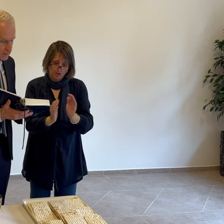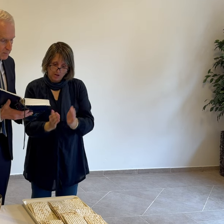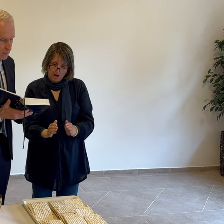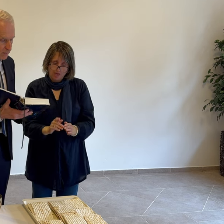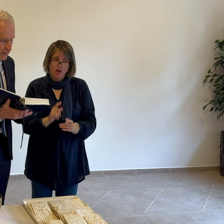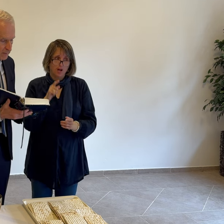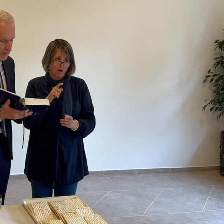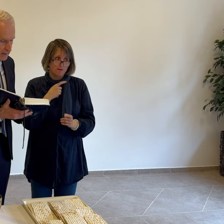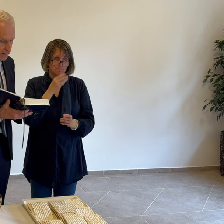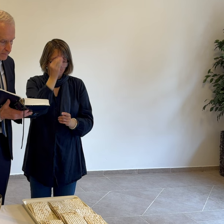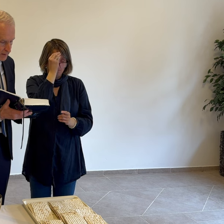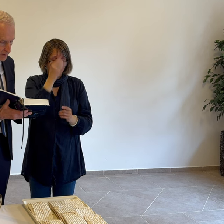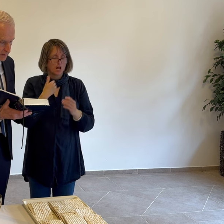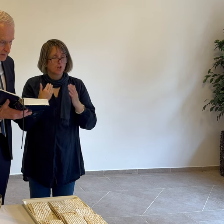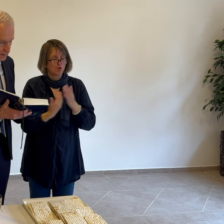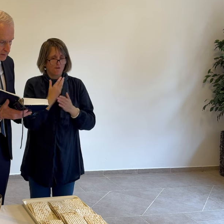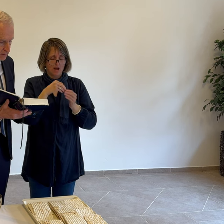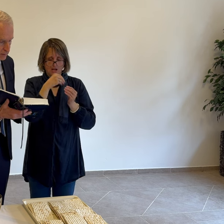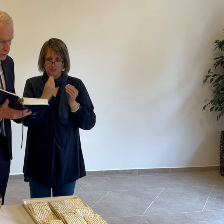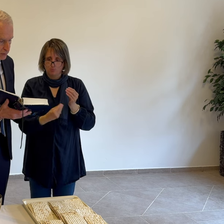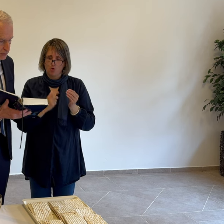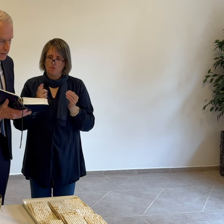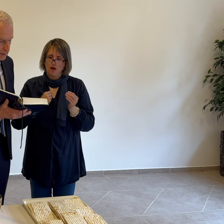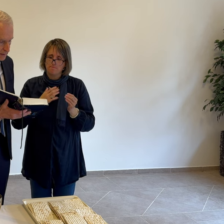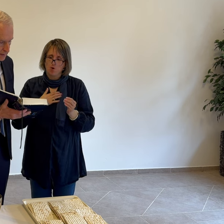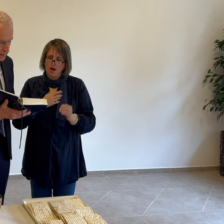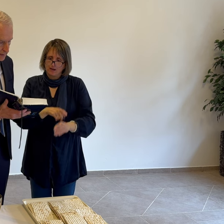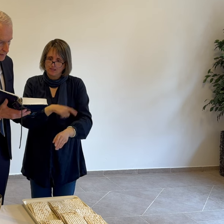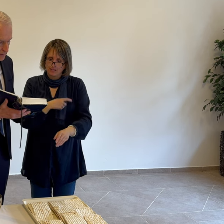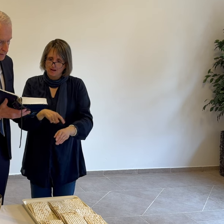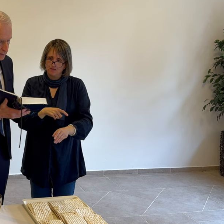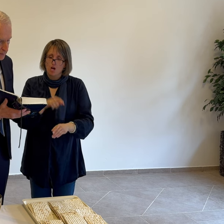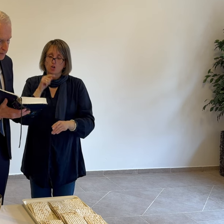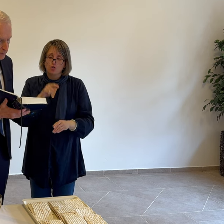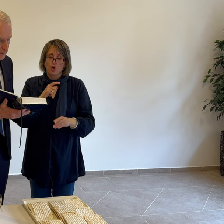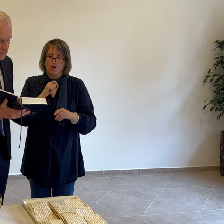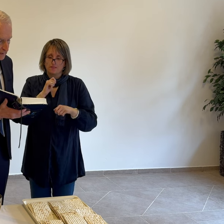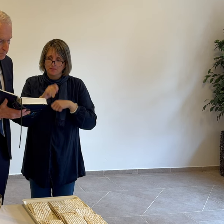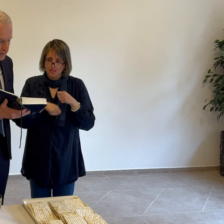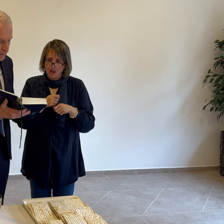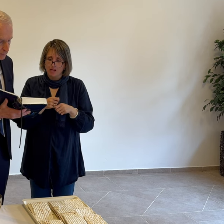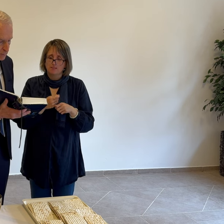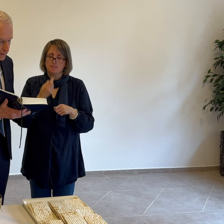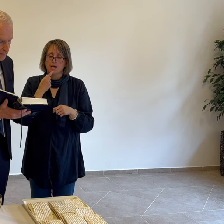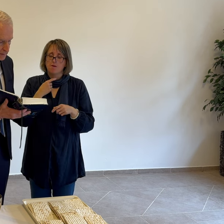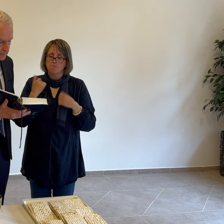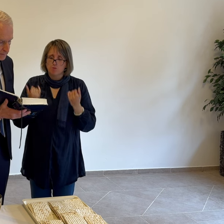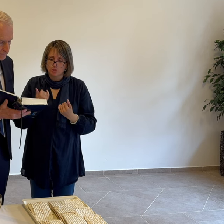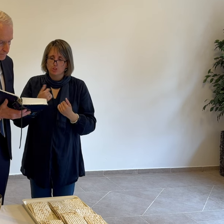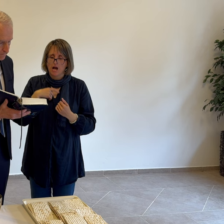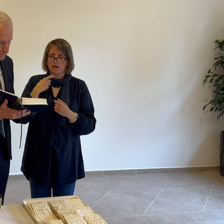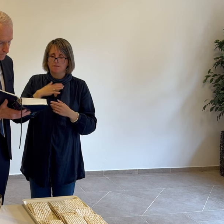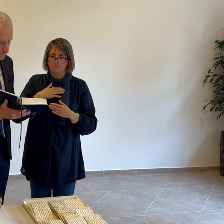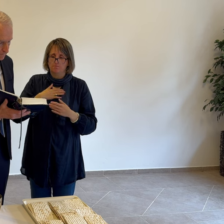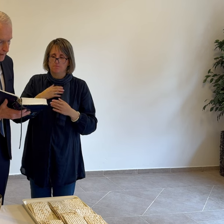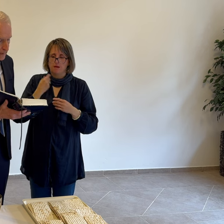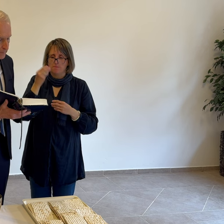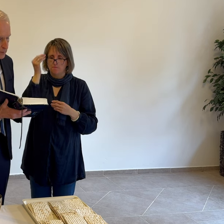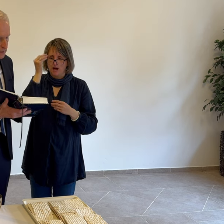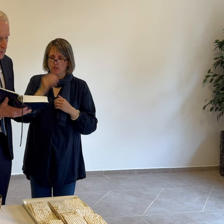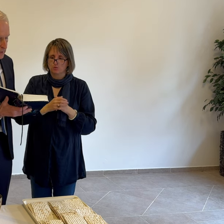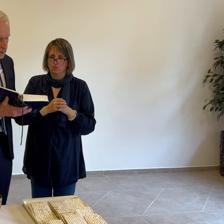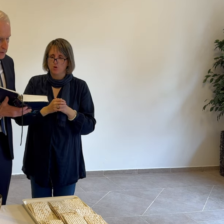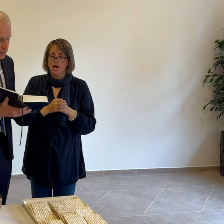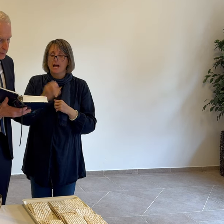nová smlouva v mé krvi toto čiňte kdykoliv byste pili na mou památku